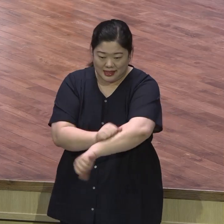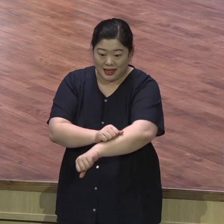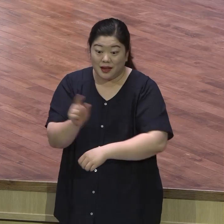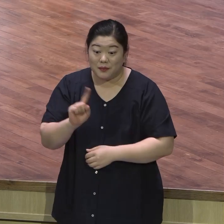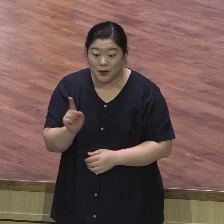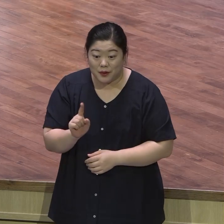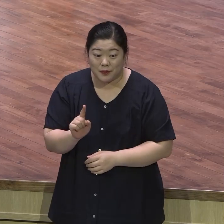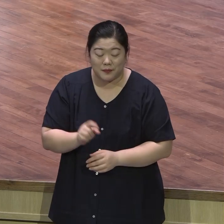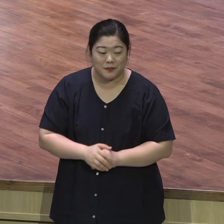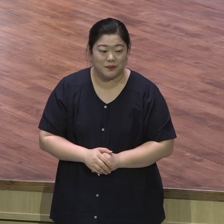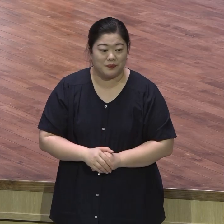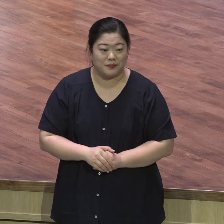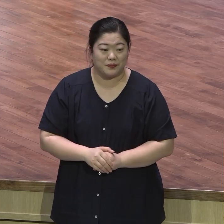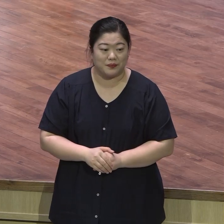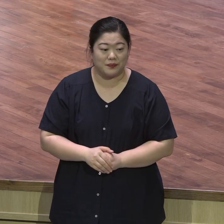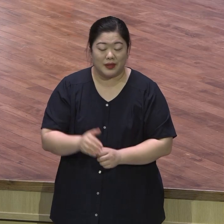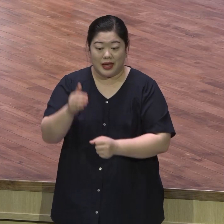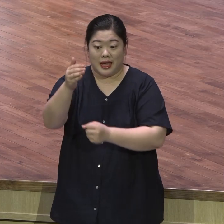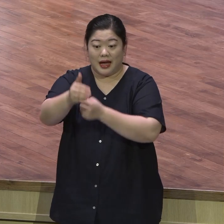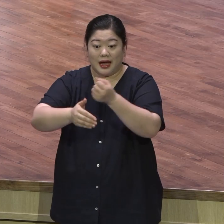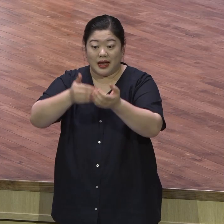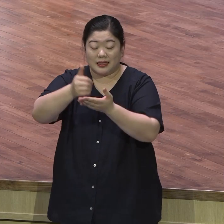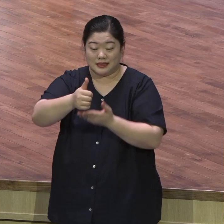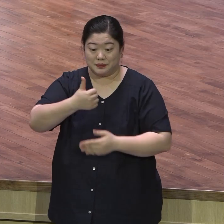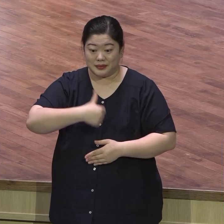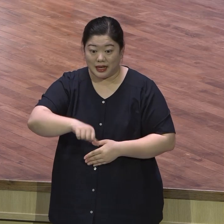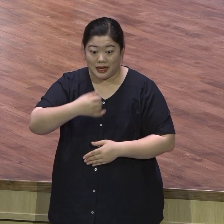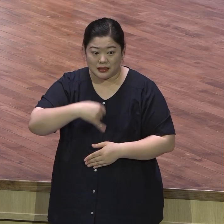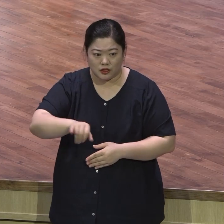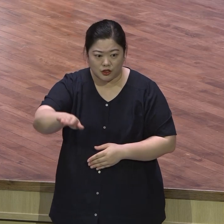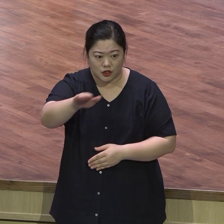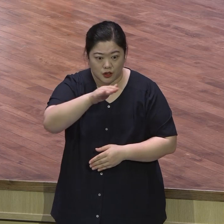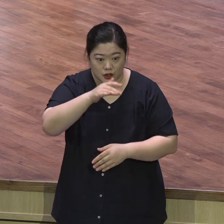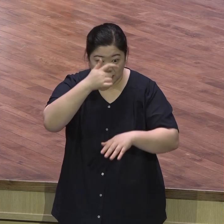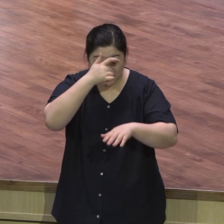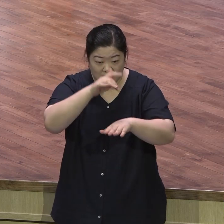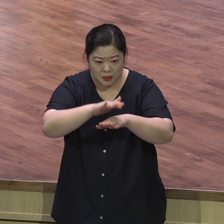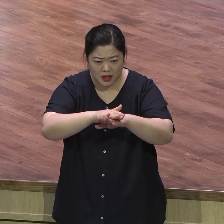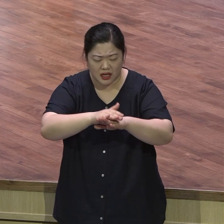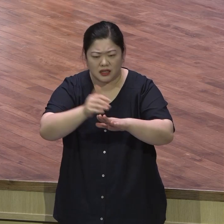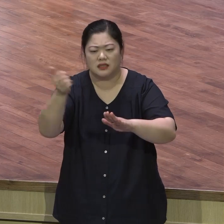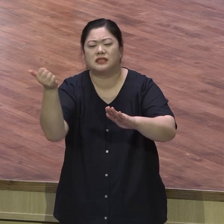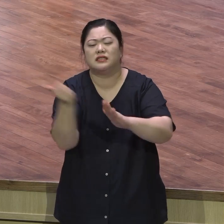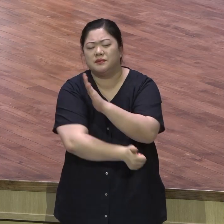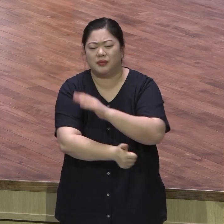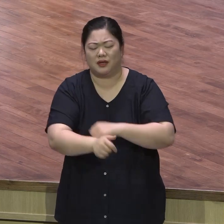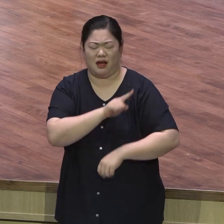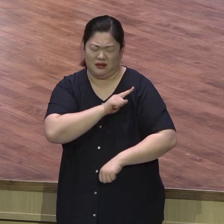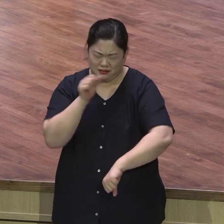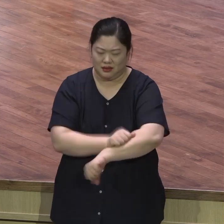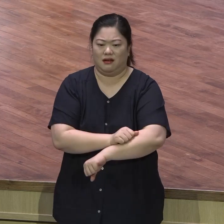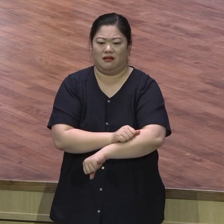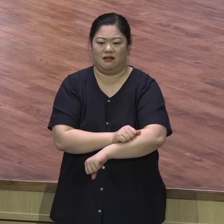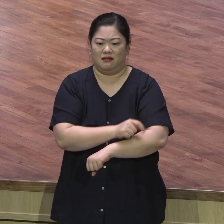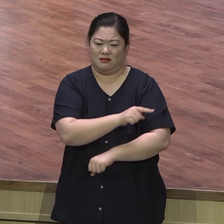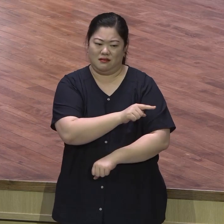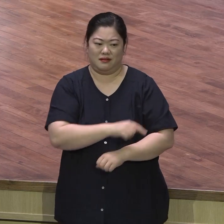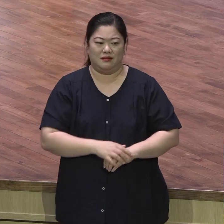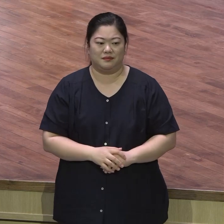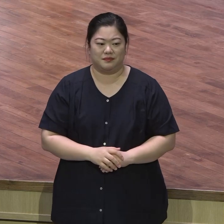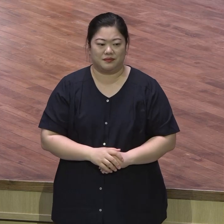하나님의 자녀만이 들을 수 있는 예배의 축복을 빼앗아 버리는 거예요. 코로나 통해서 예배가 이